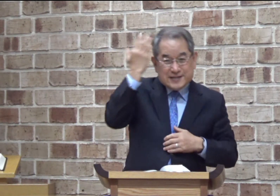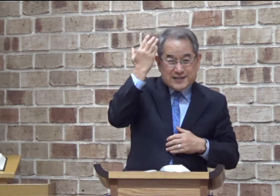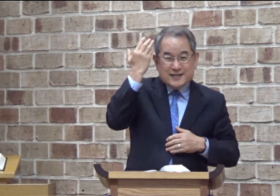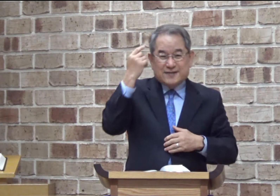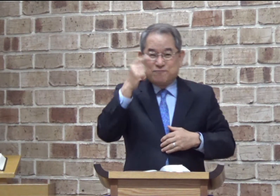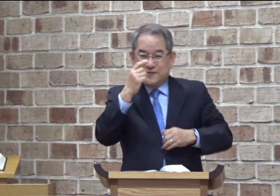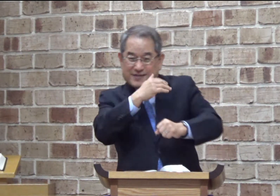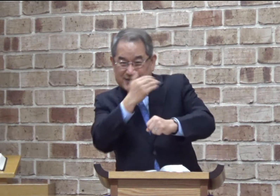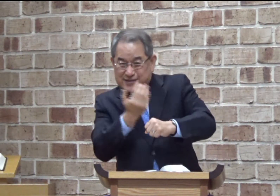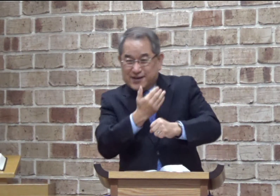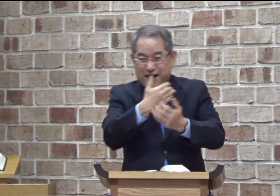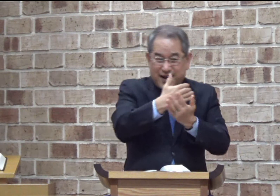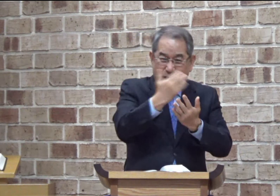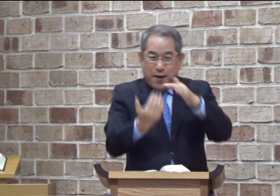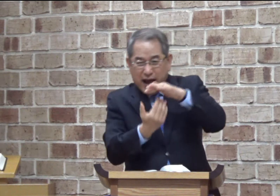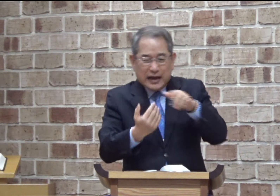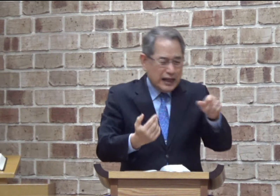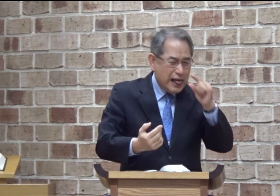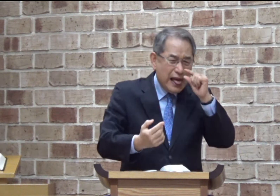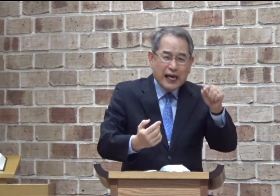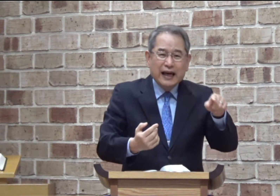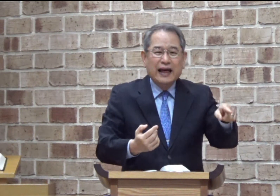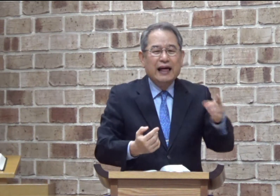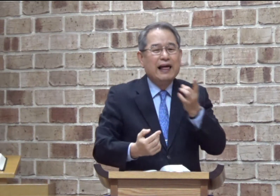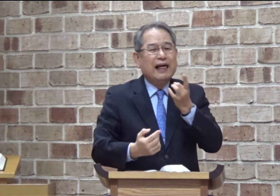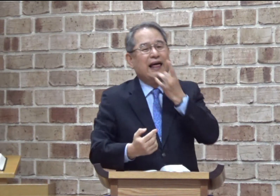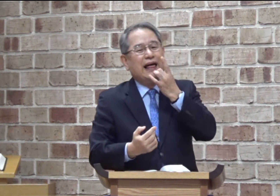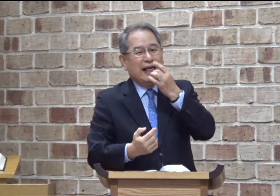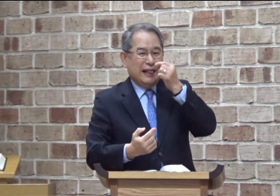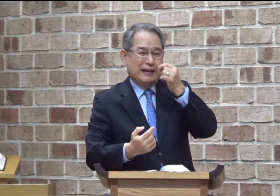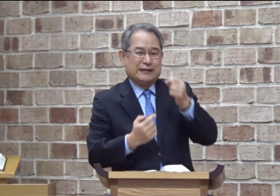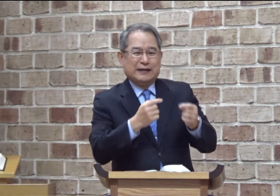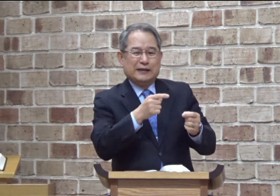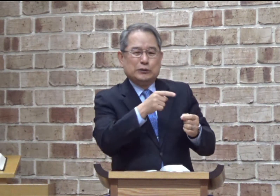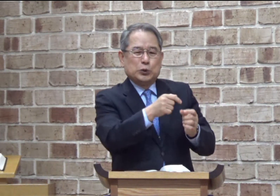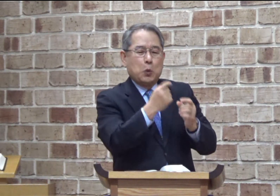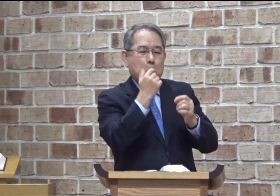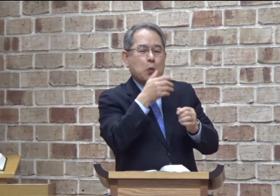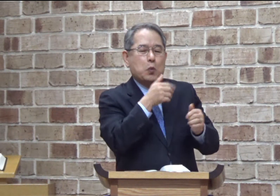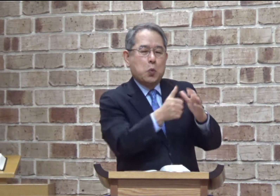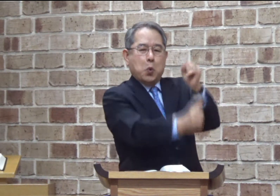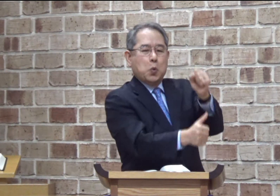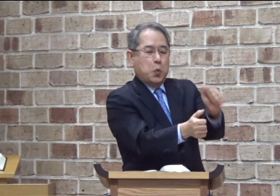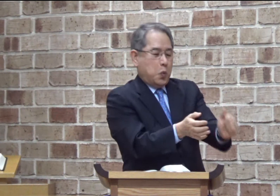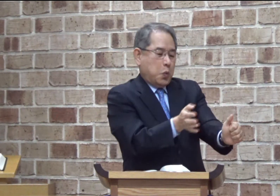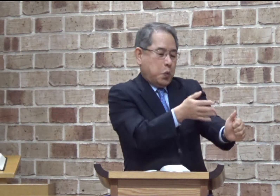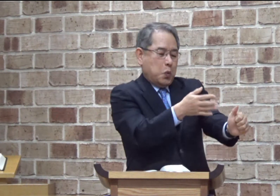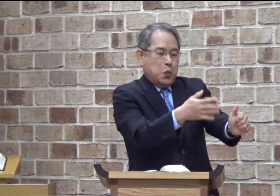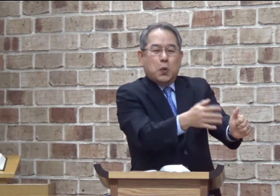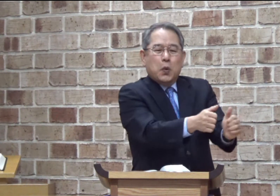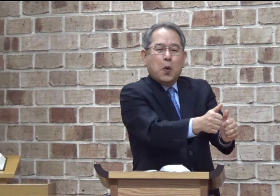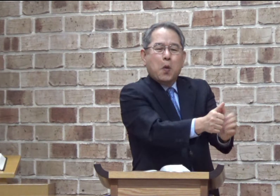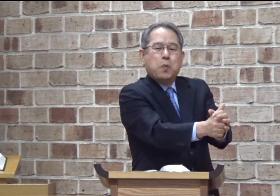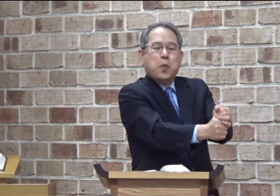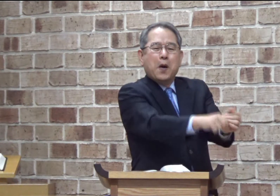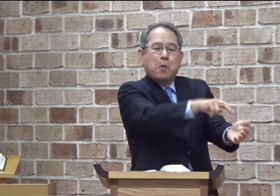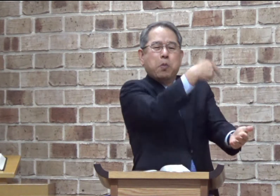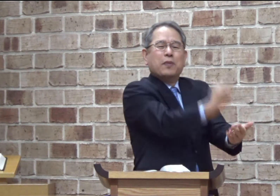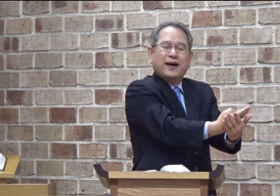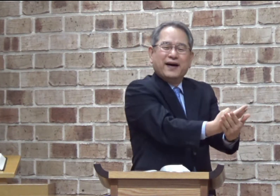사람을 넘어지게 하고 다른 사람에게 피해를 준다면 그 사람은 아주 나쁜